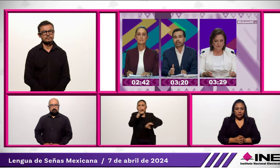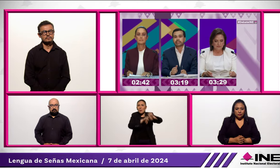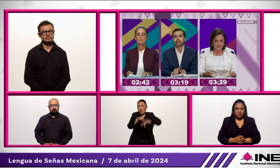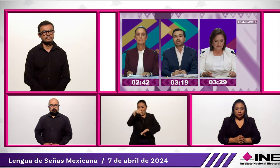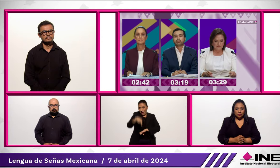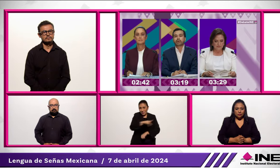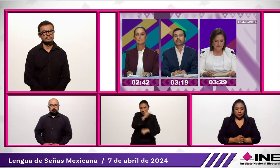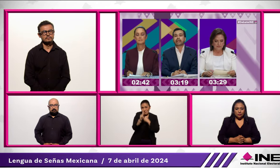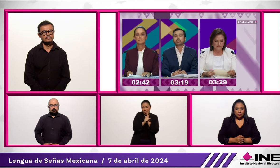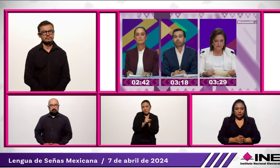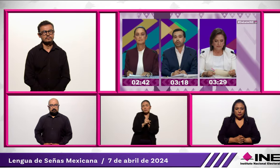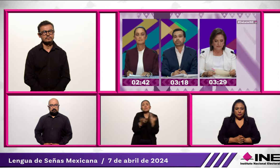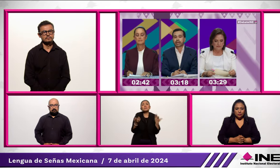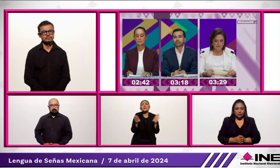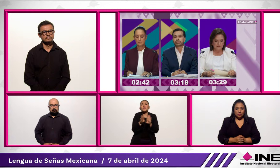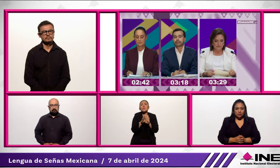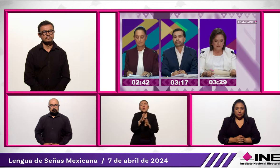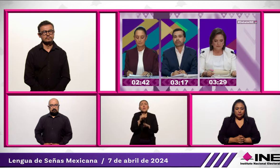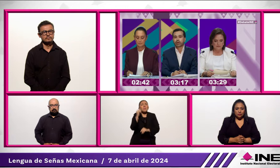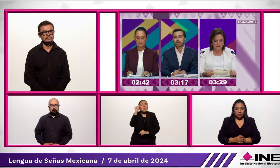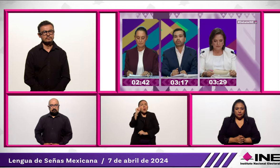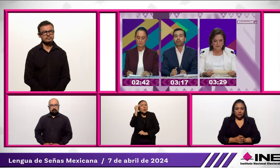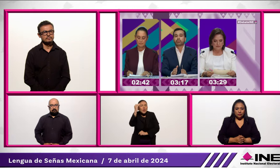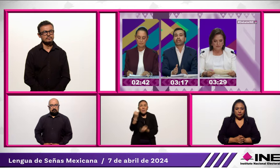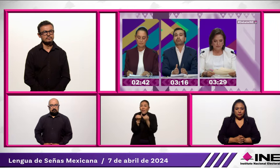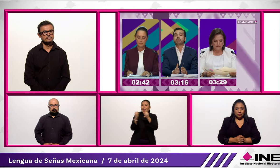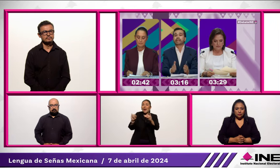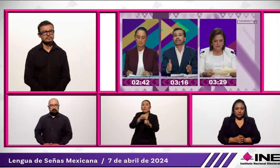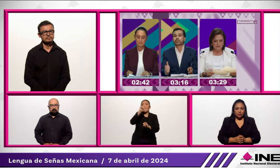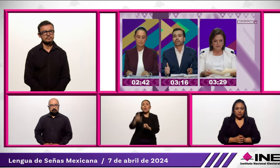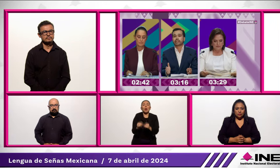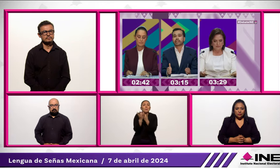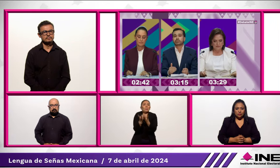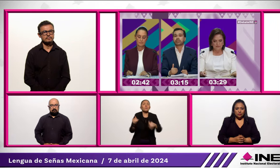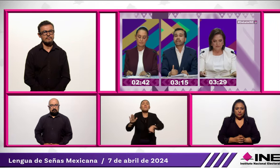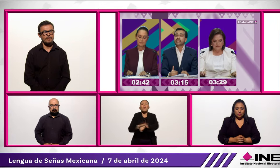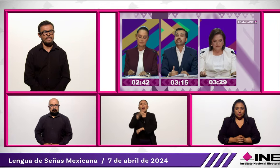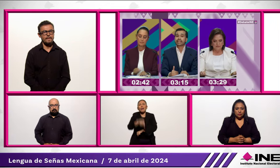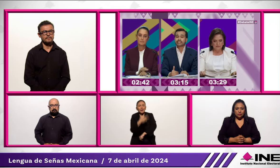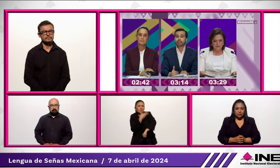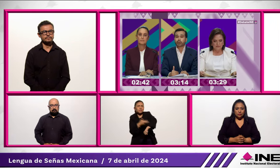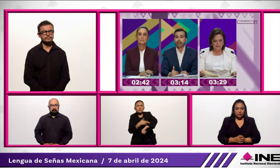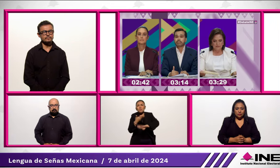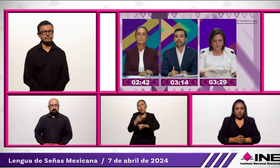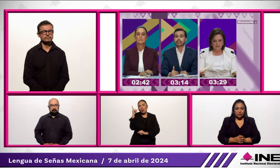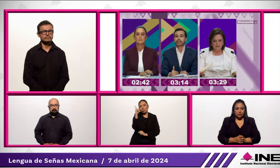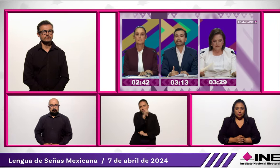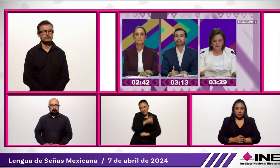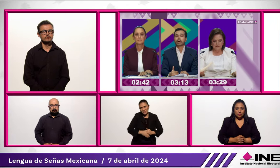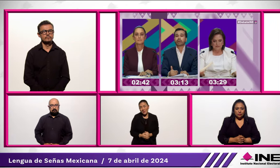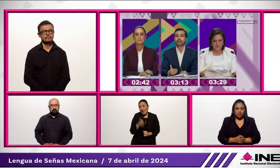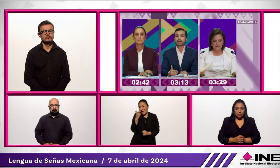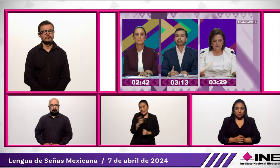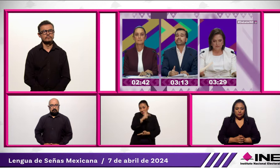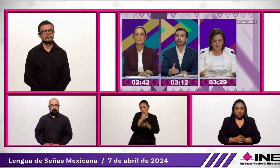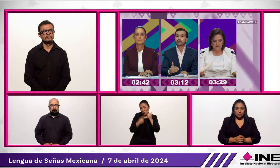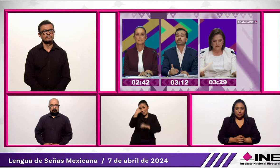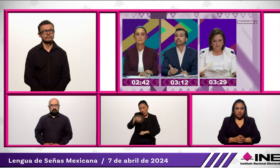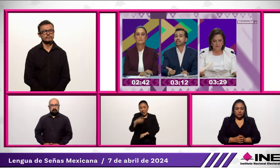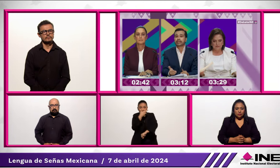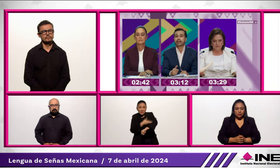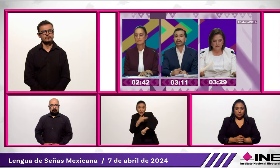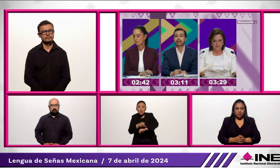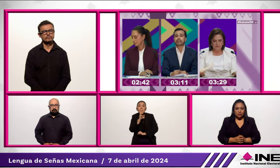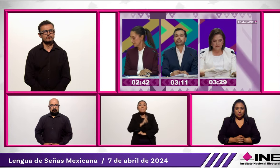este país mueren a los pocos años de haberse inaugurado, por la complicación que tenemos. Y este programa de mejora de trámites lo